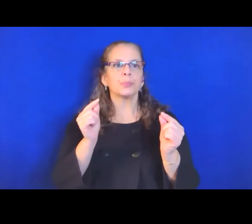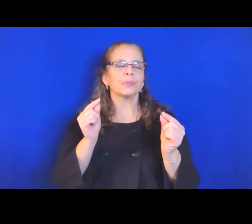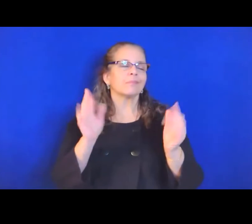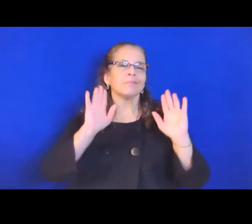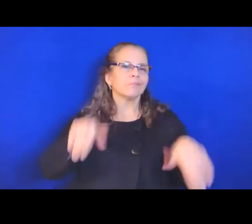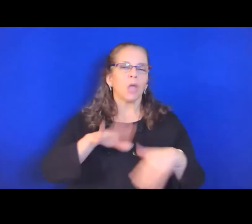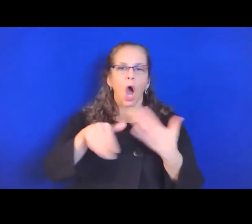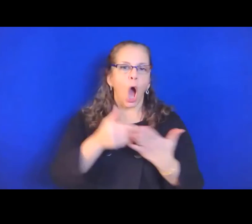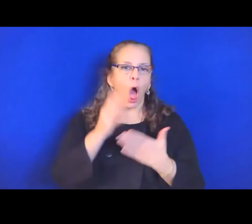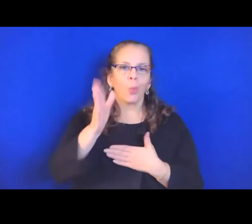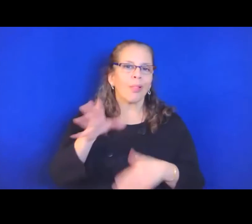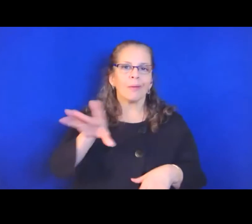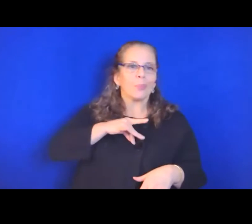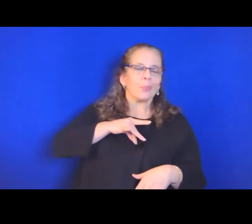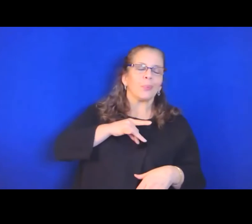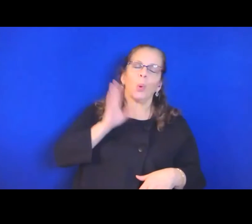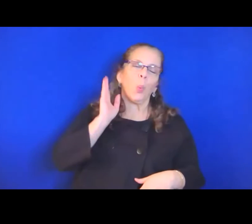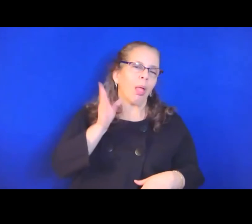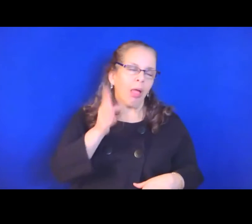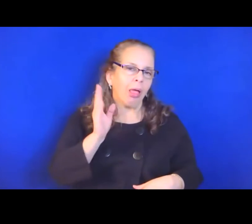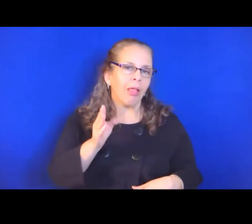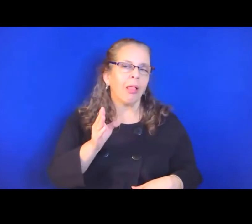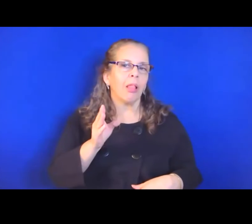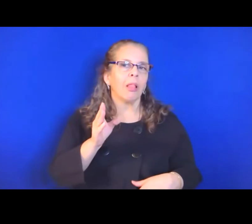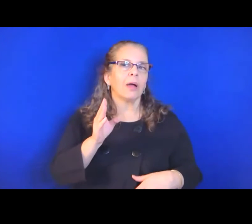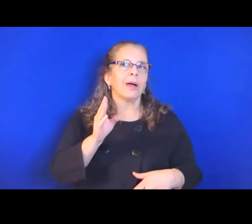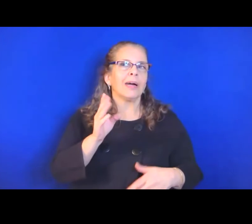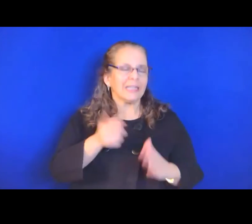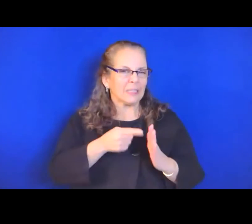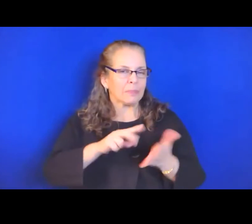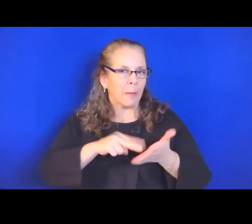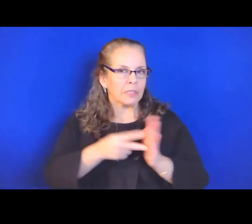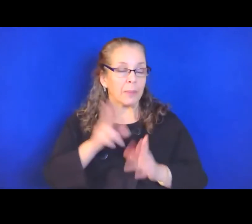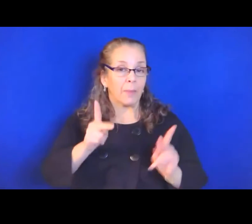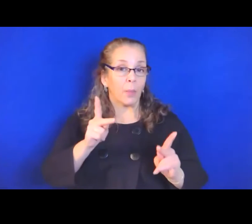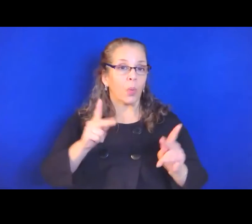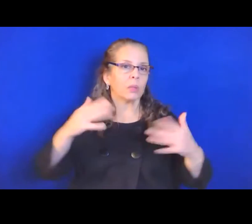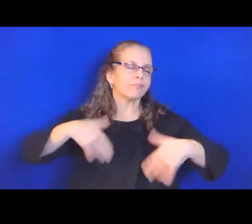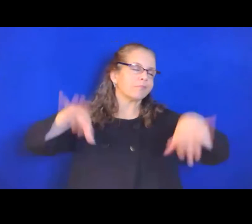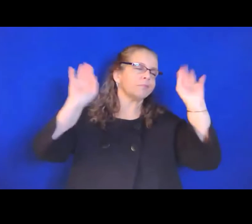所有人都会感染到的，但是还是要去保护。